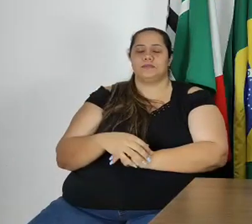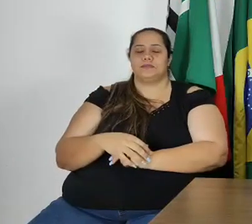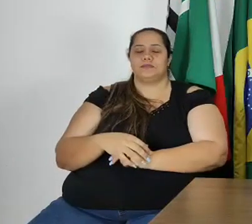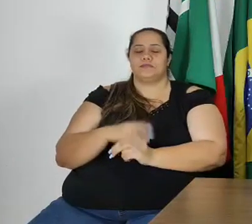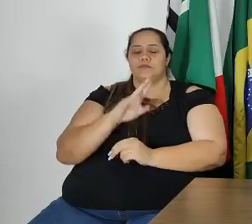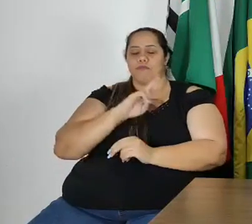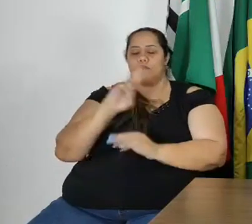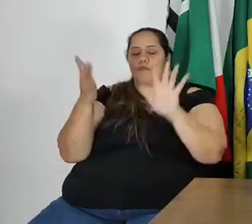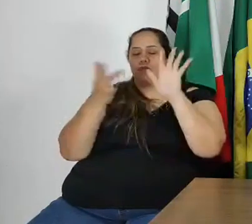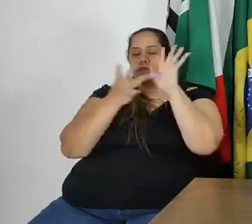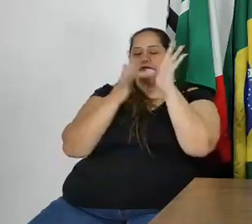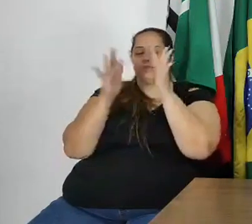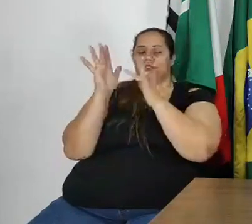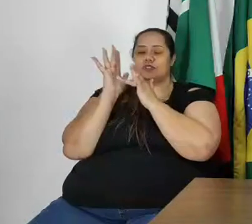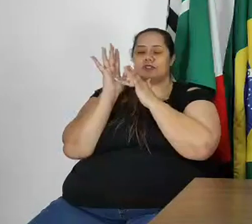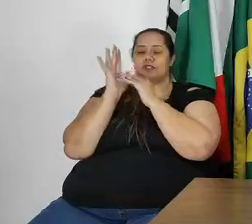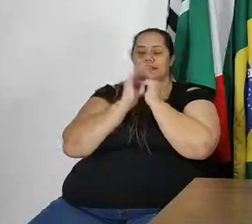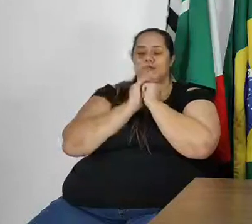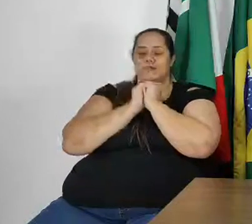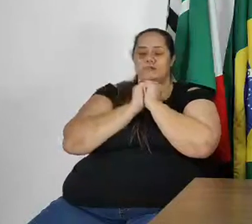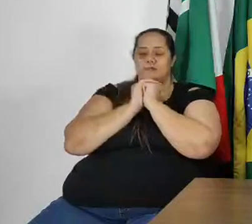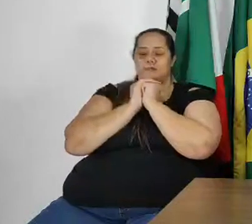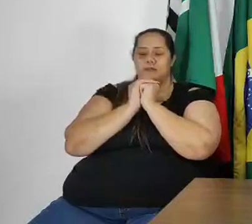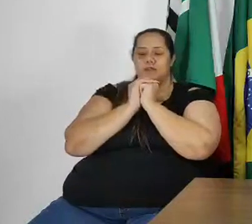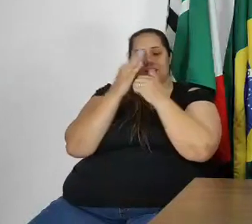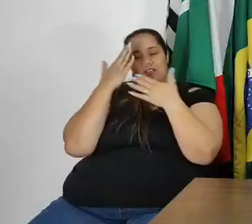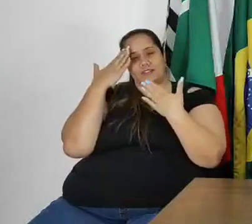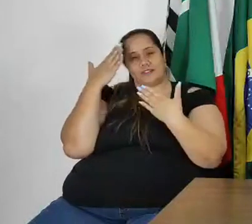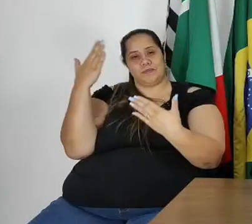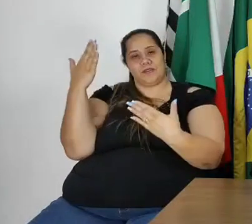Em nome do Senhor Jesus, amém.